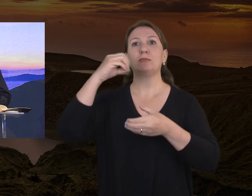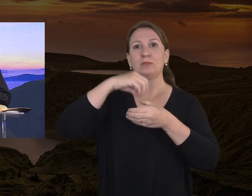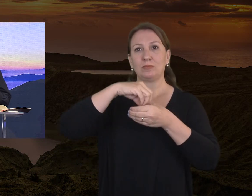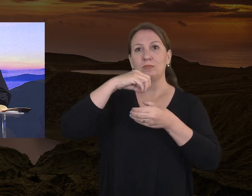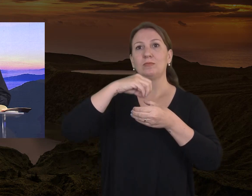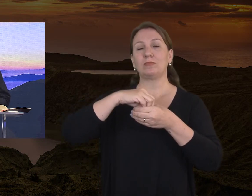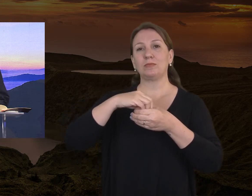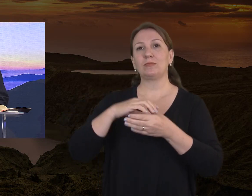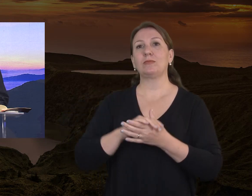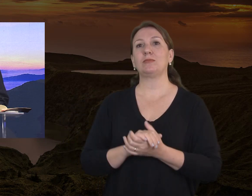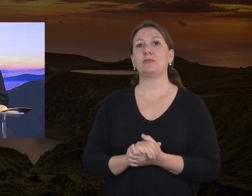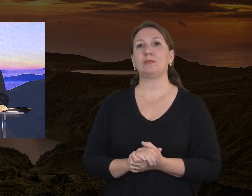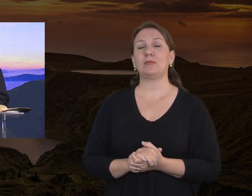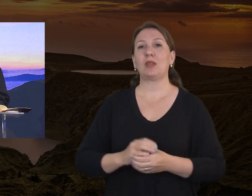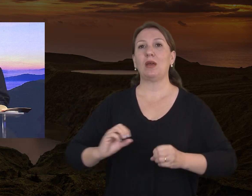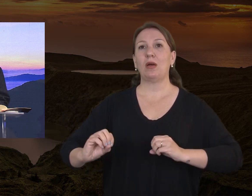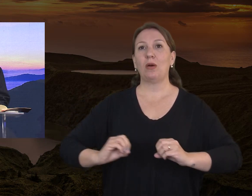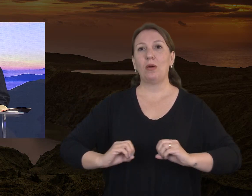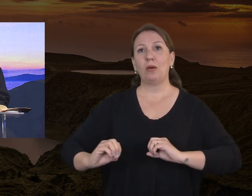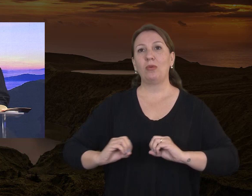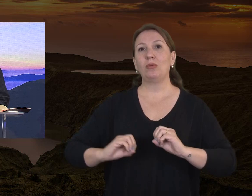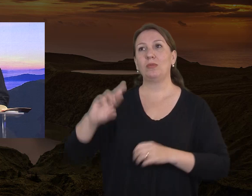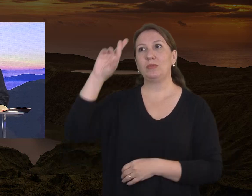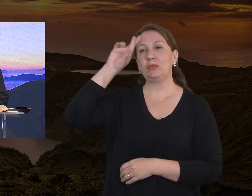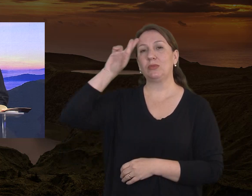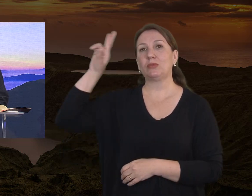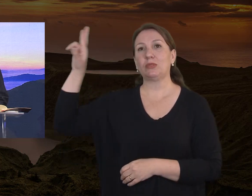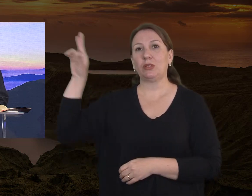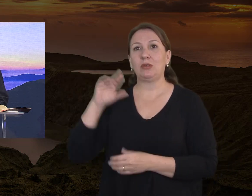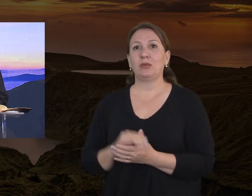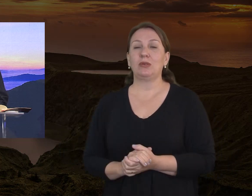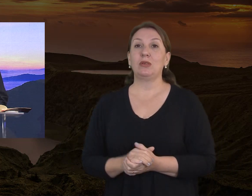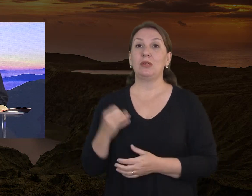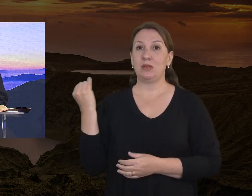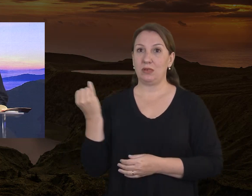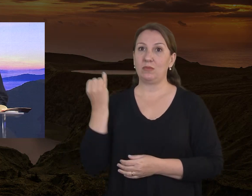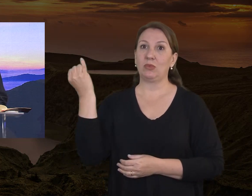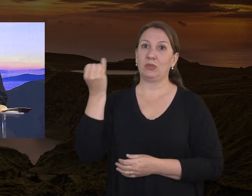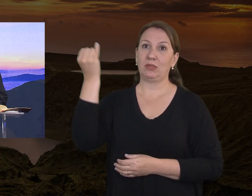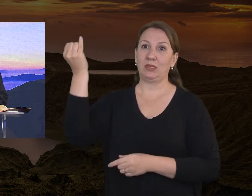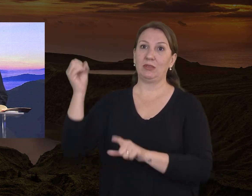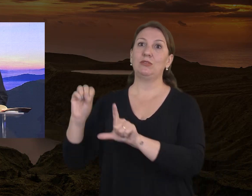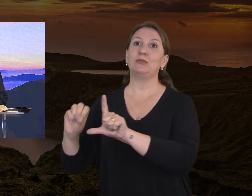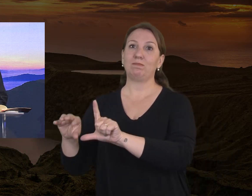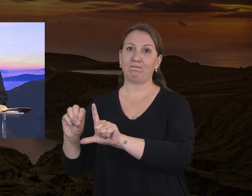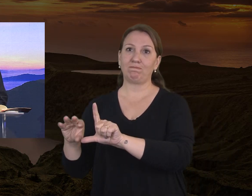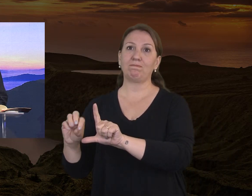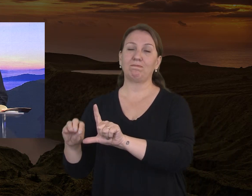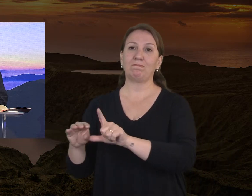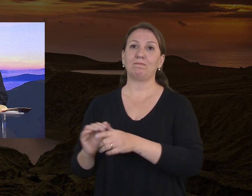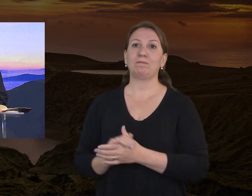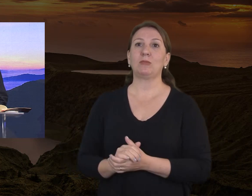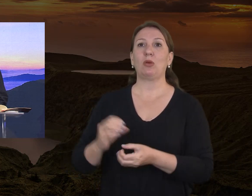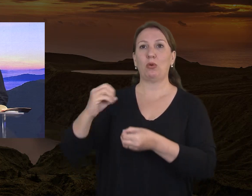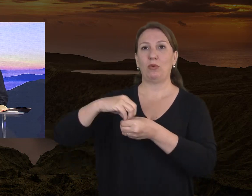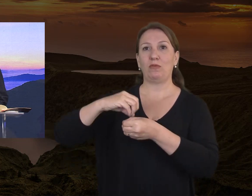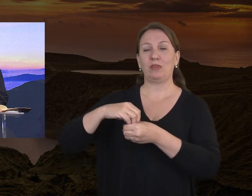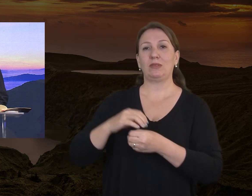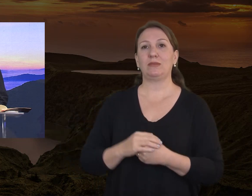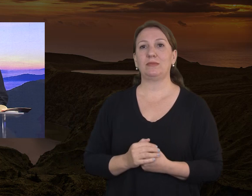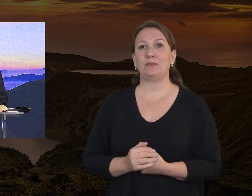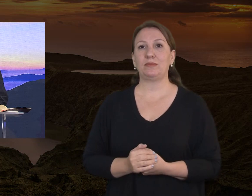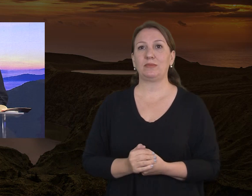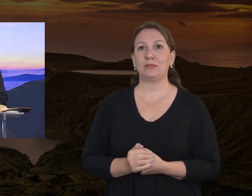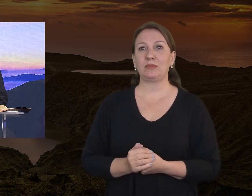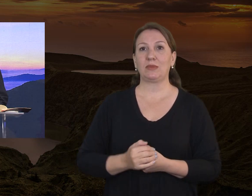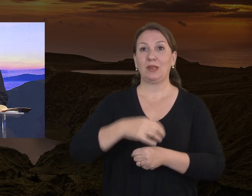e sustentar a obra do Senhor, né? E as ofertas do QR Code, ela compõe desde